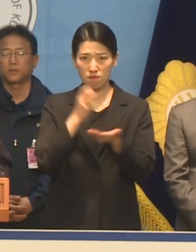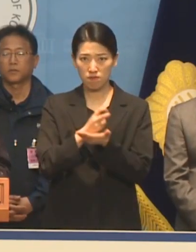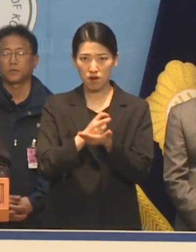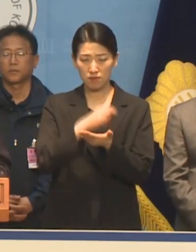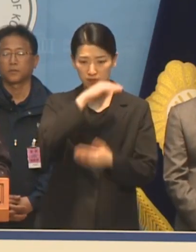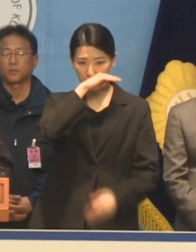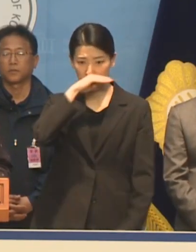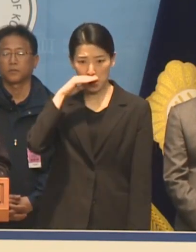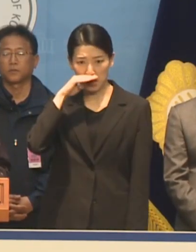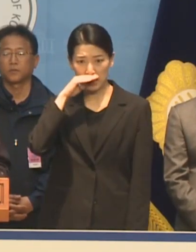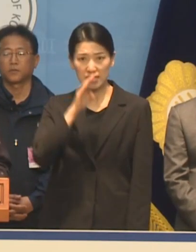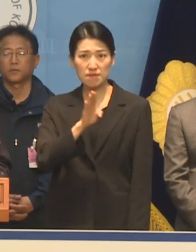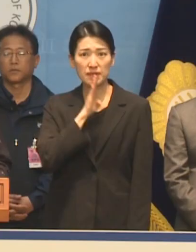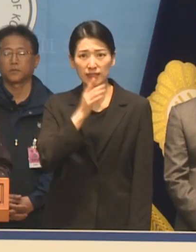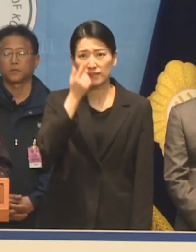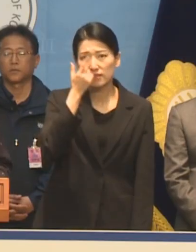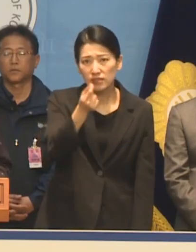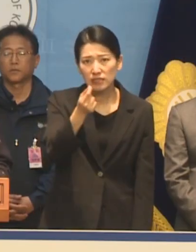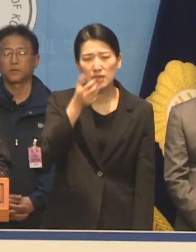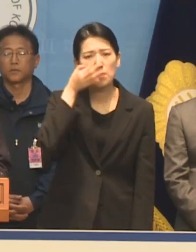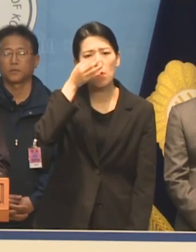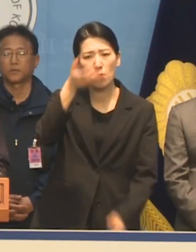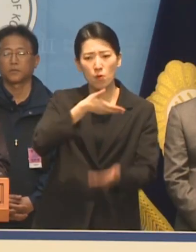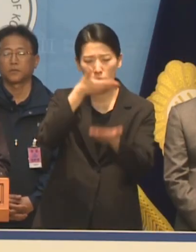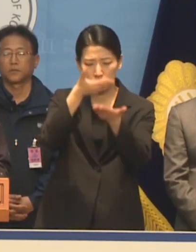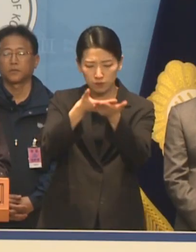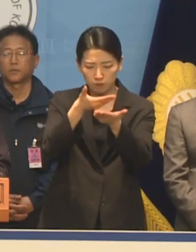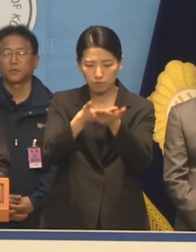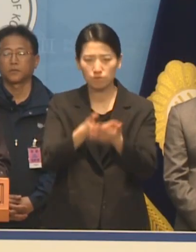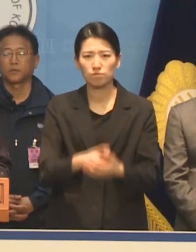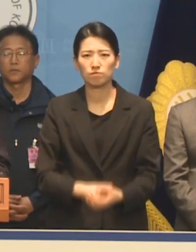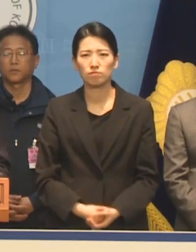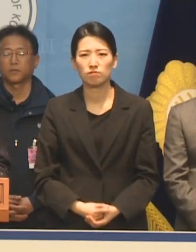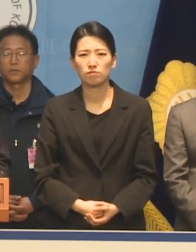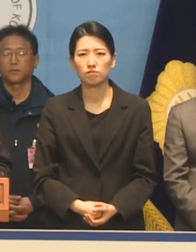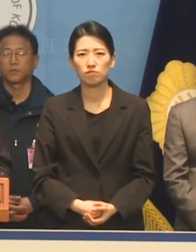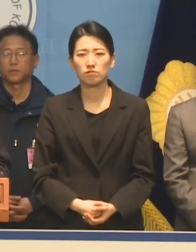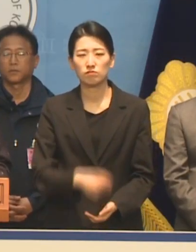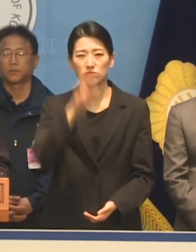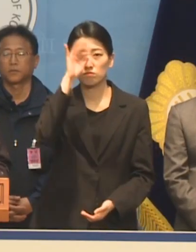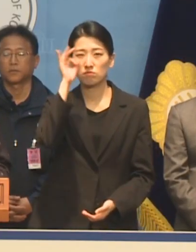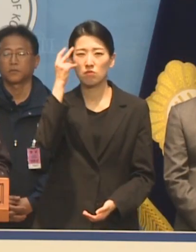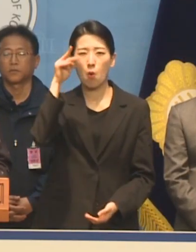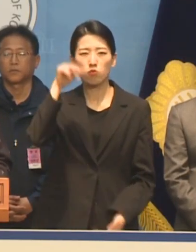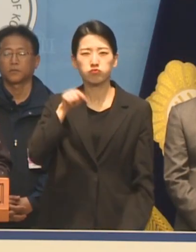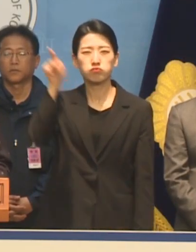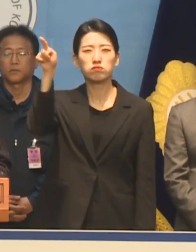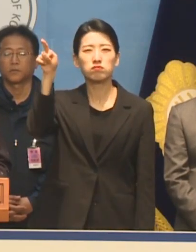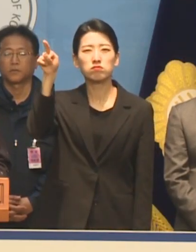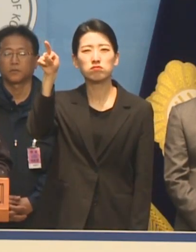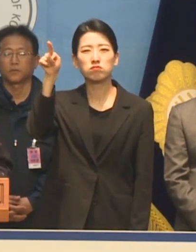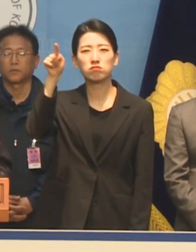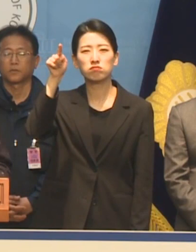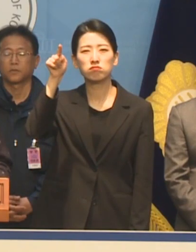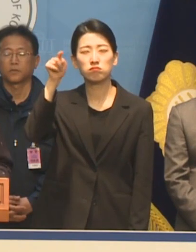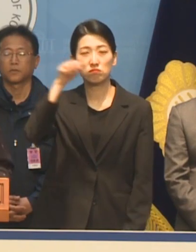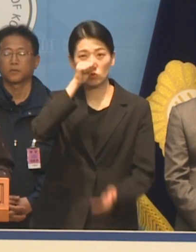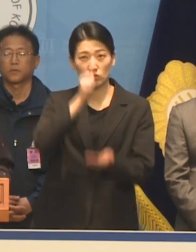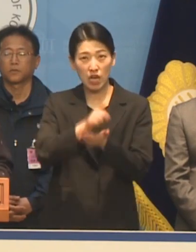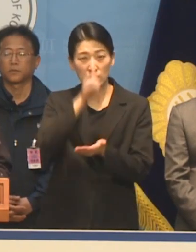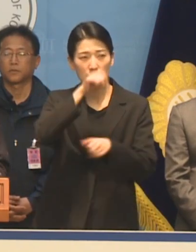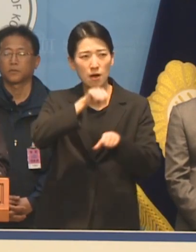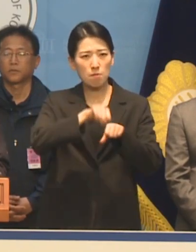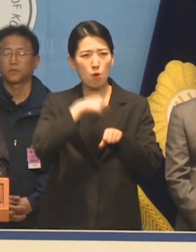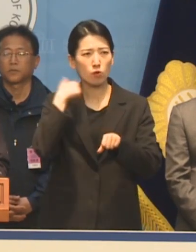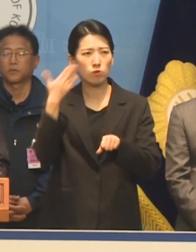살아있음을 반드시 보여주십시오. 박영우 회장에게 법에 준엄한 실태를